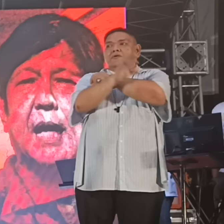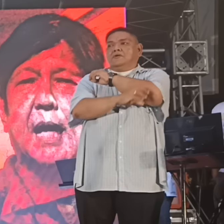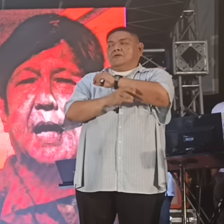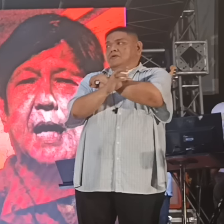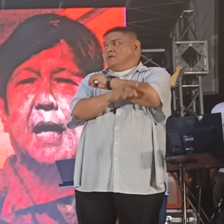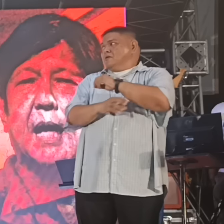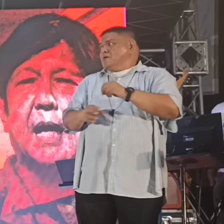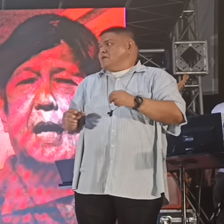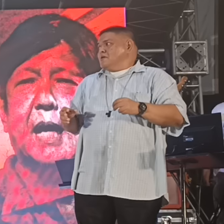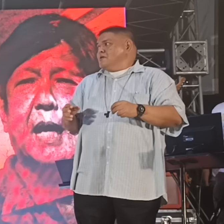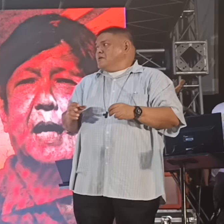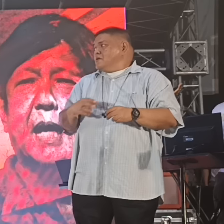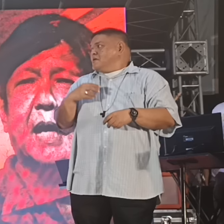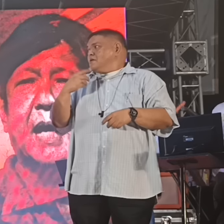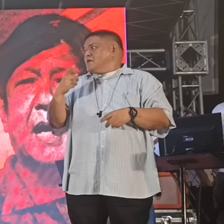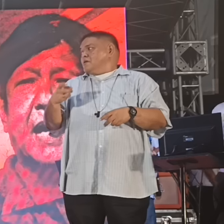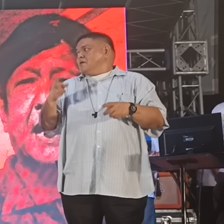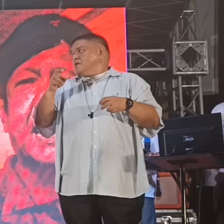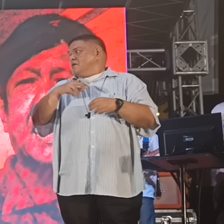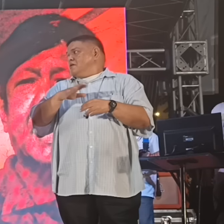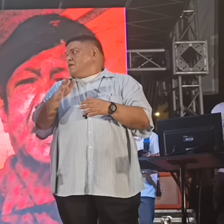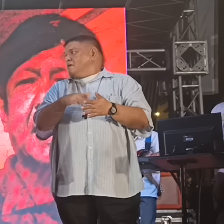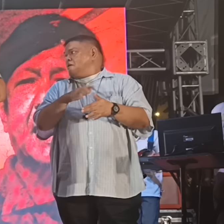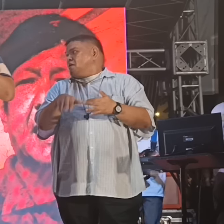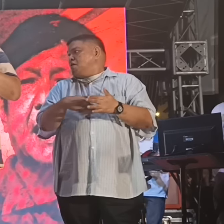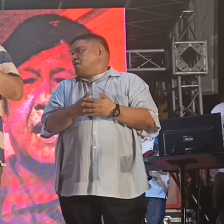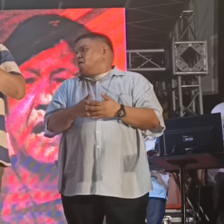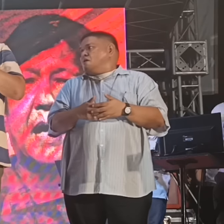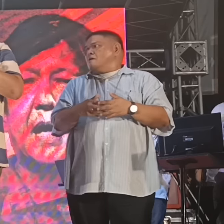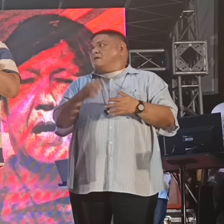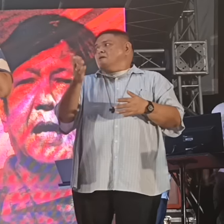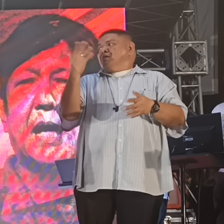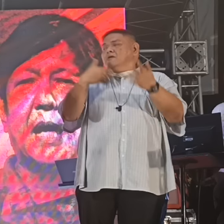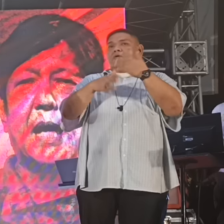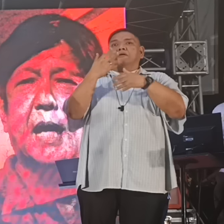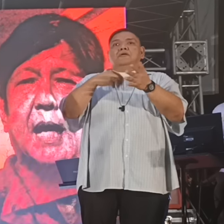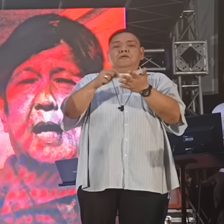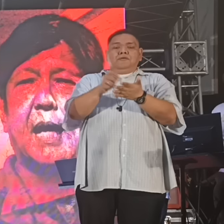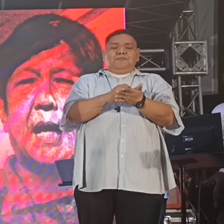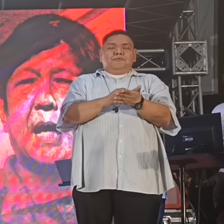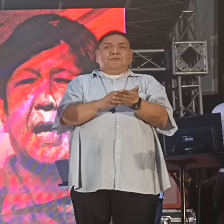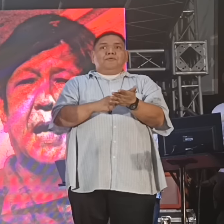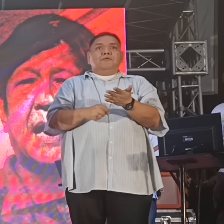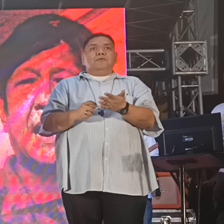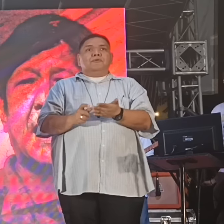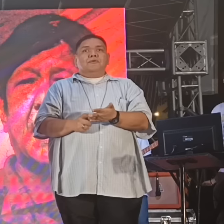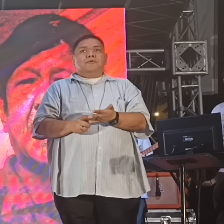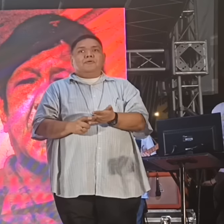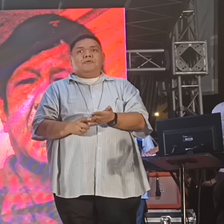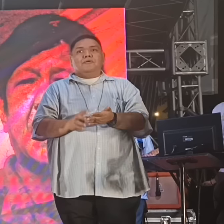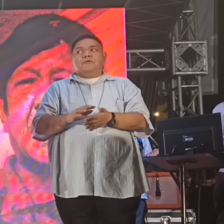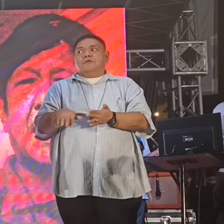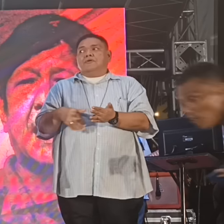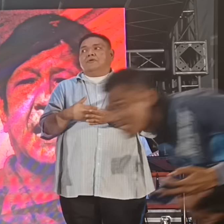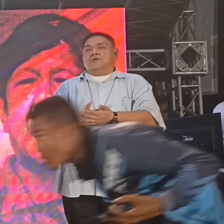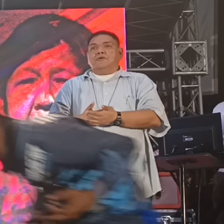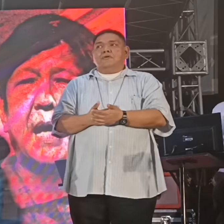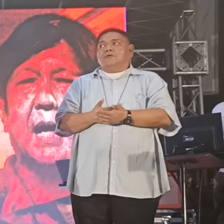ba na may tula tungkol dyan almost 100 years ago. Sinulat niya ito. Kilalang